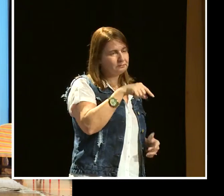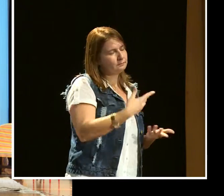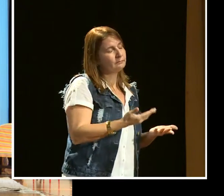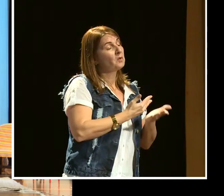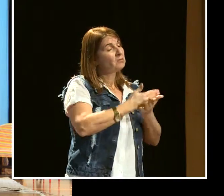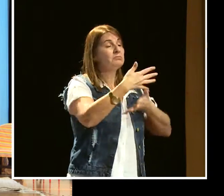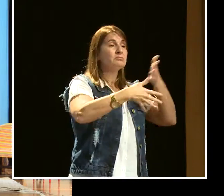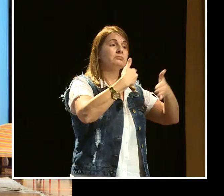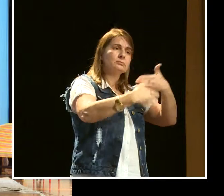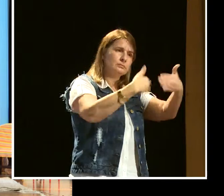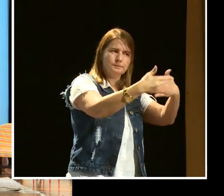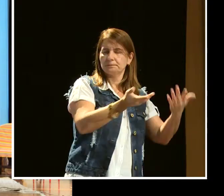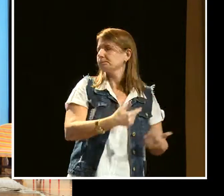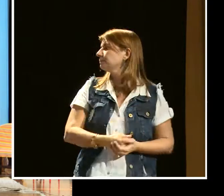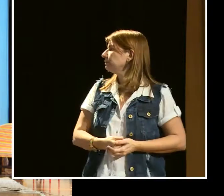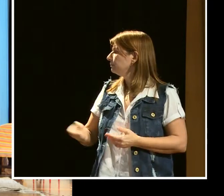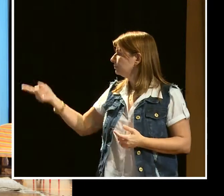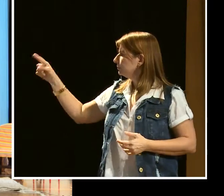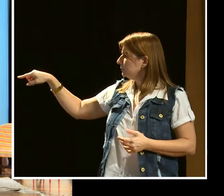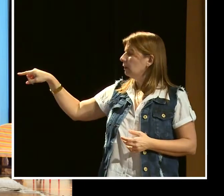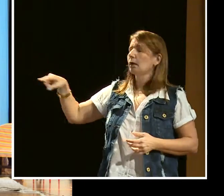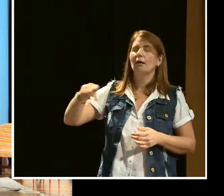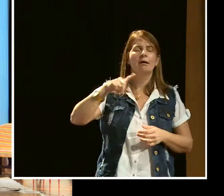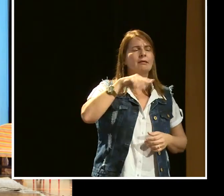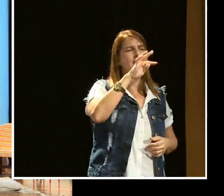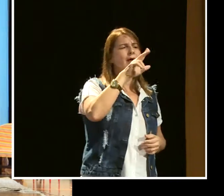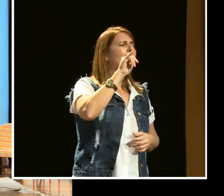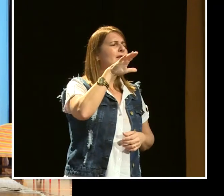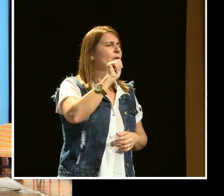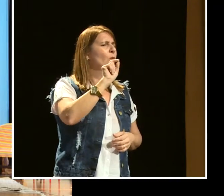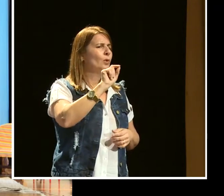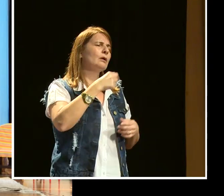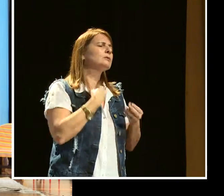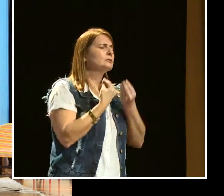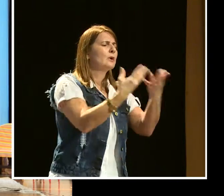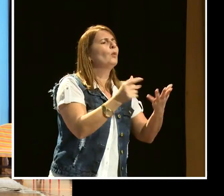através do ensino exaustivo da gramática da língua, conseguiram se desenvolver.